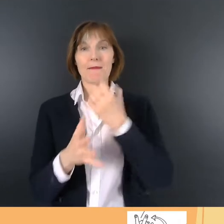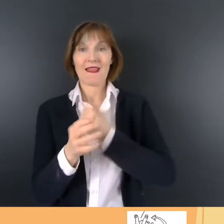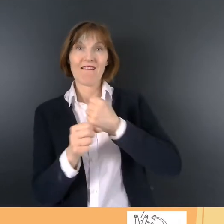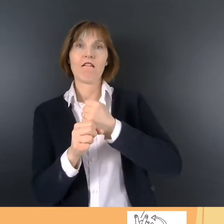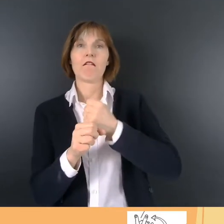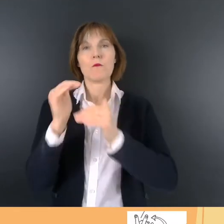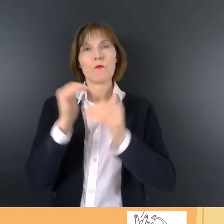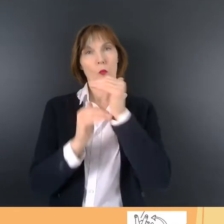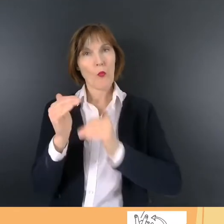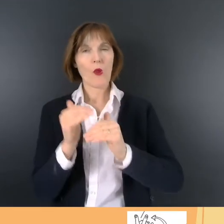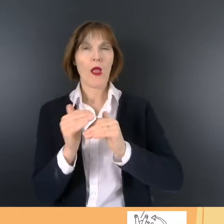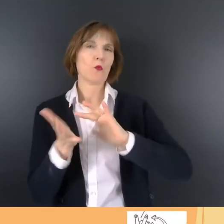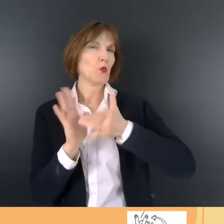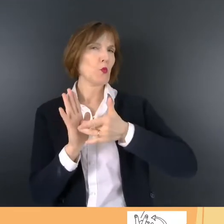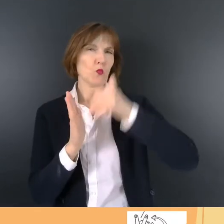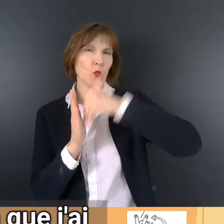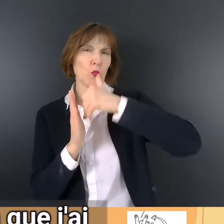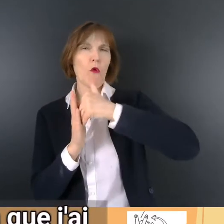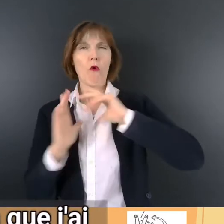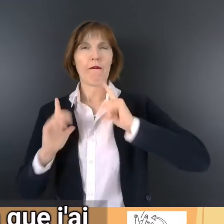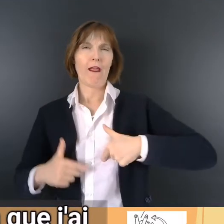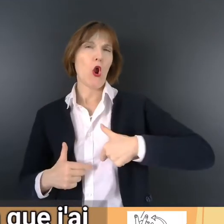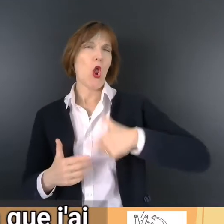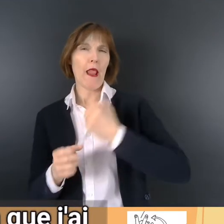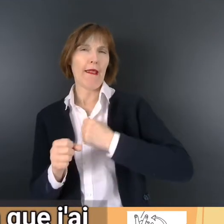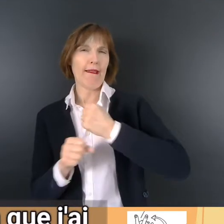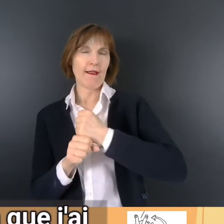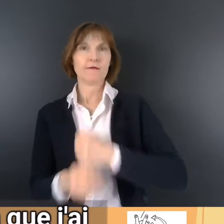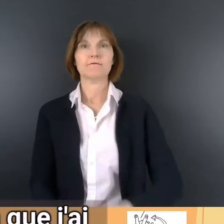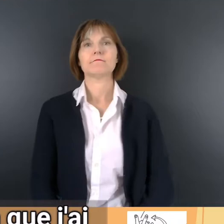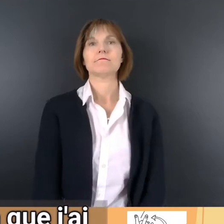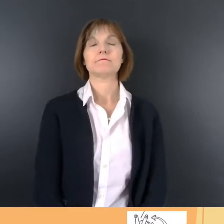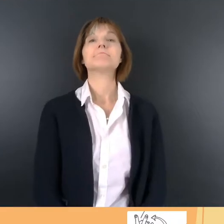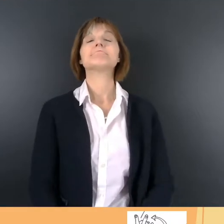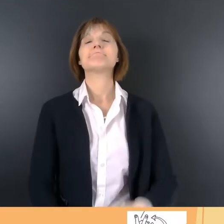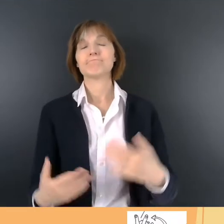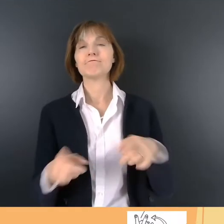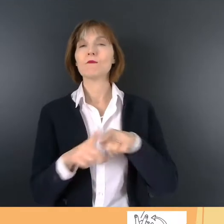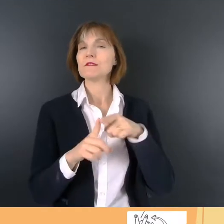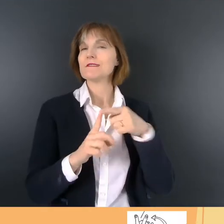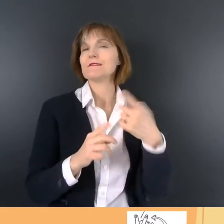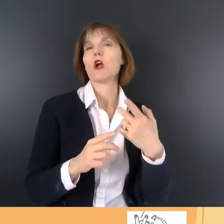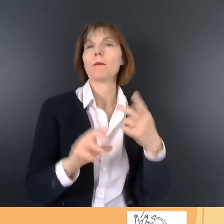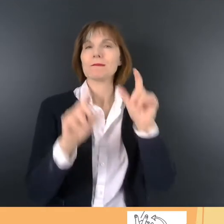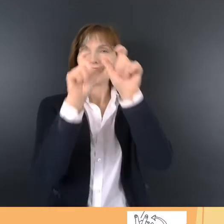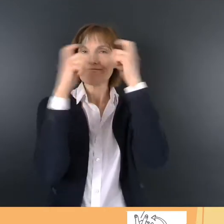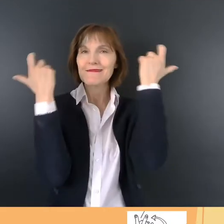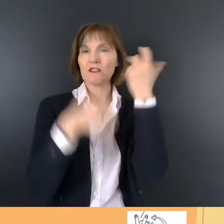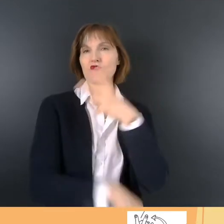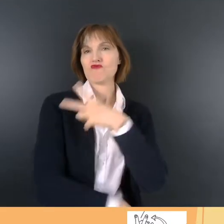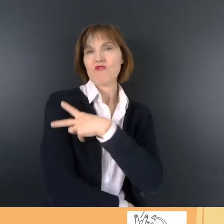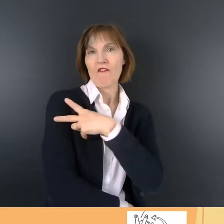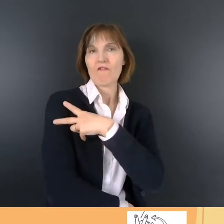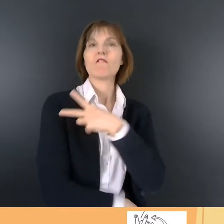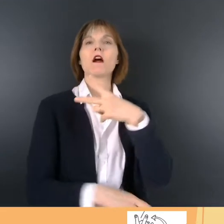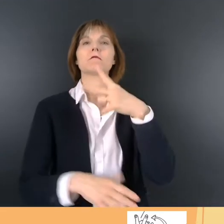les contenus de cette école. Et c'est pour ça que j'ai mis chef de projet pédagogique, parce que vraiment, ce sont des projets